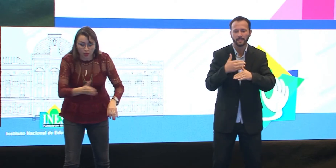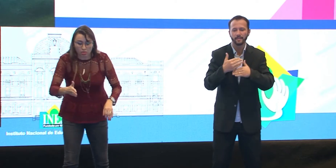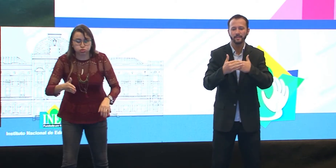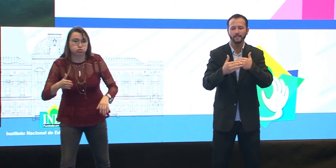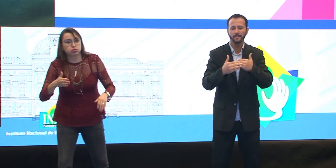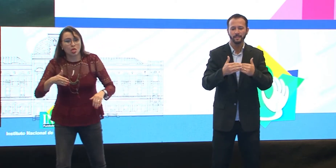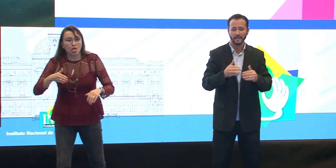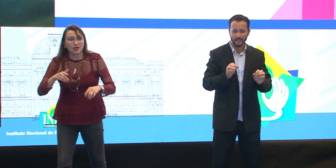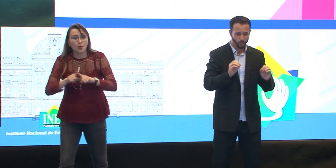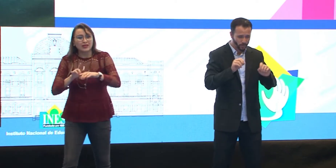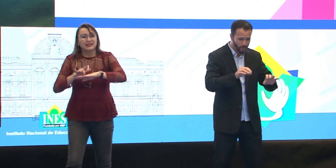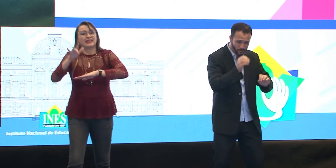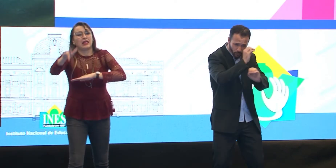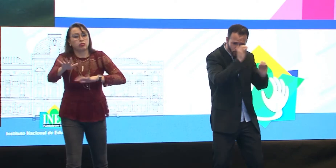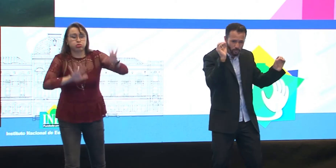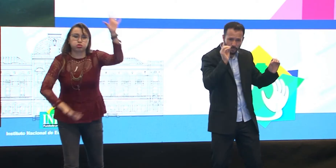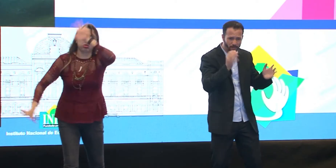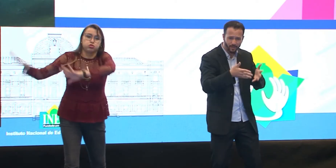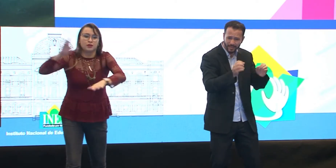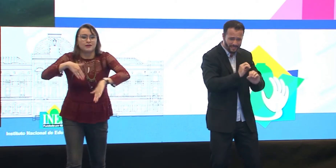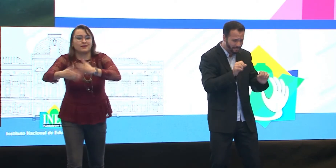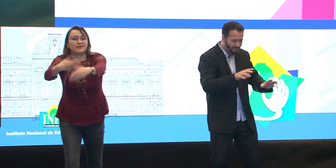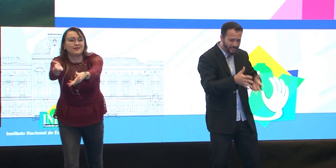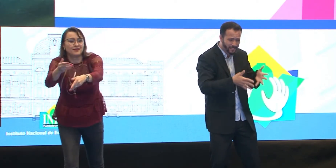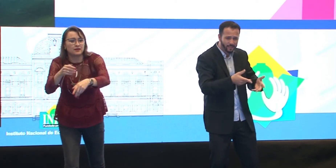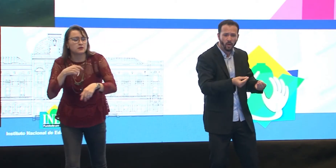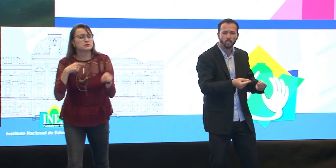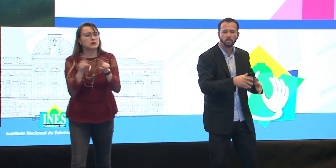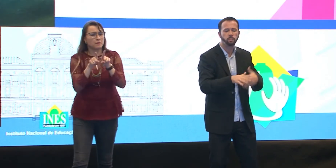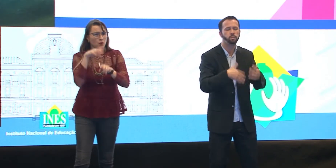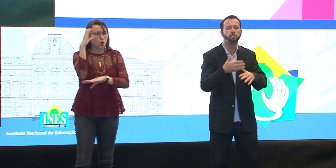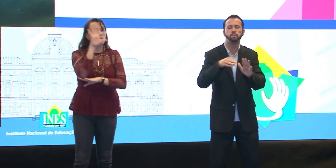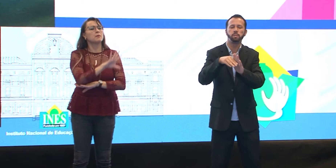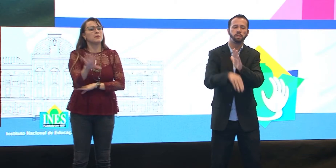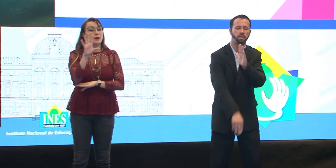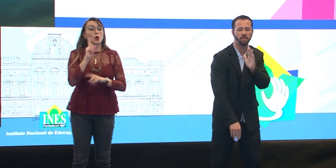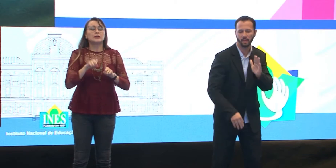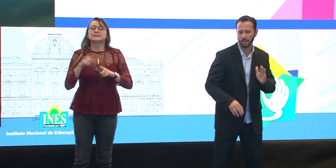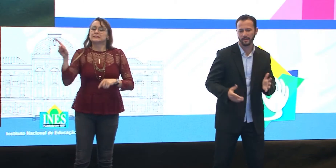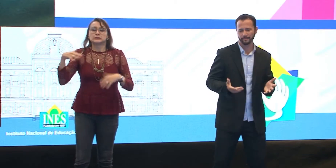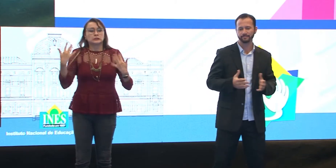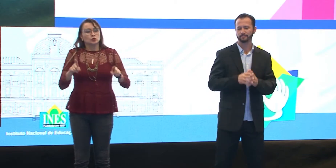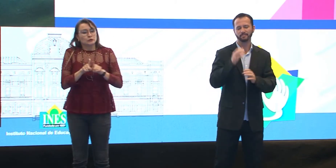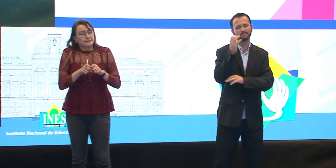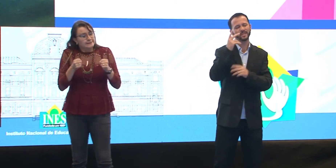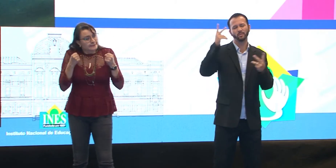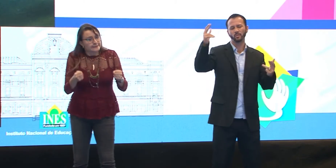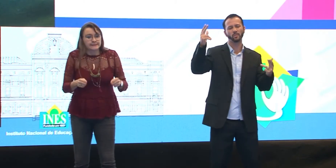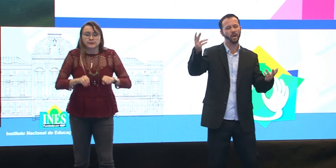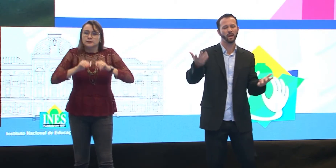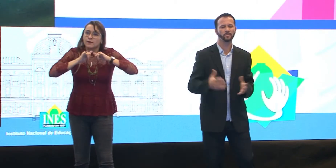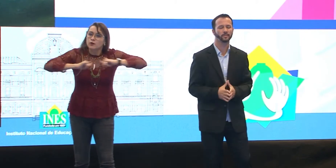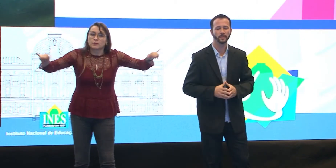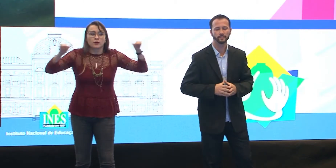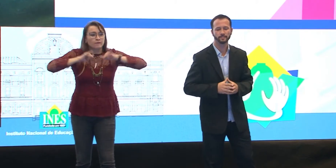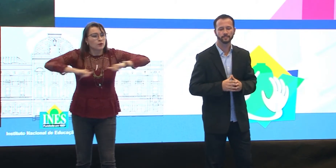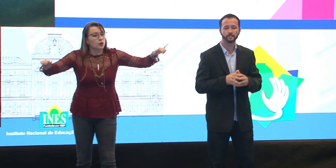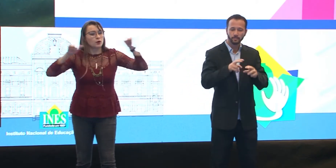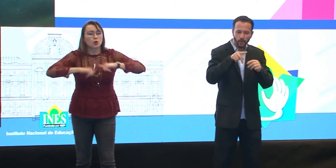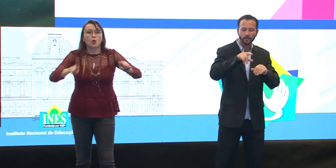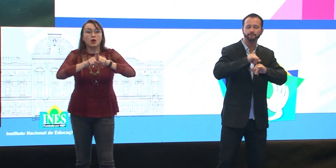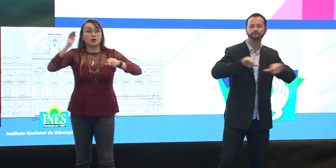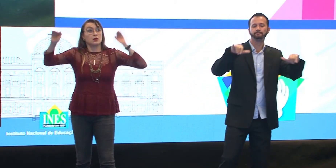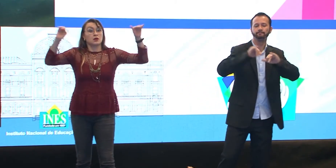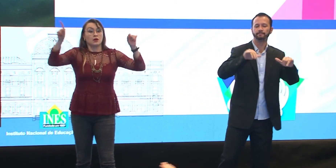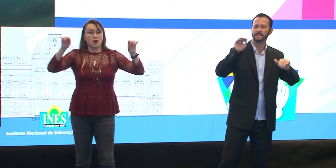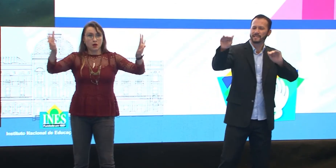elas não têm nenhum tipo de estimulação na infância. Elas acabam estando desprovidas de qualquer input linguístico,